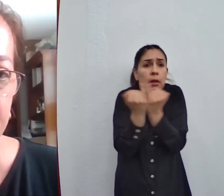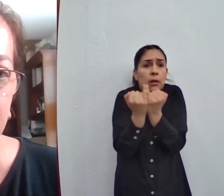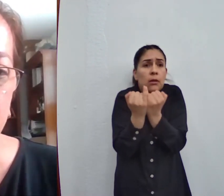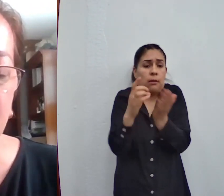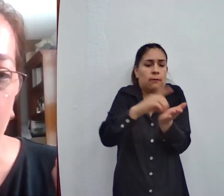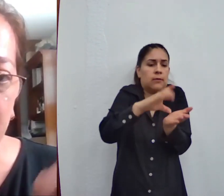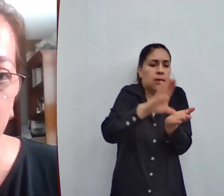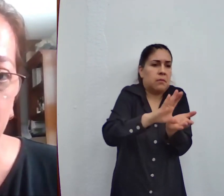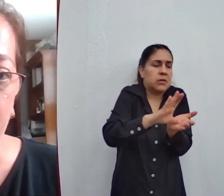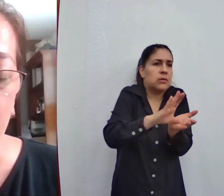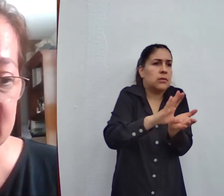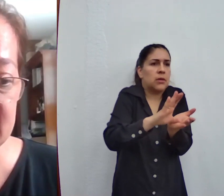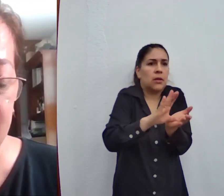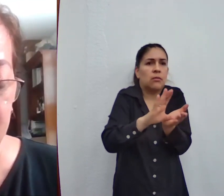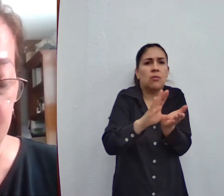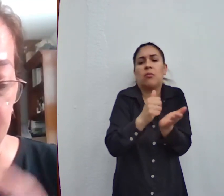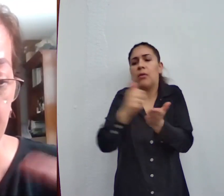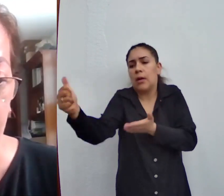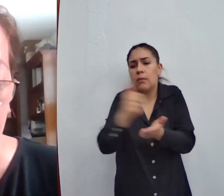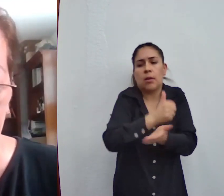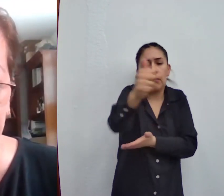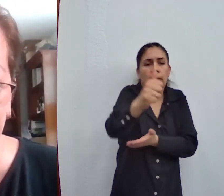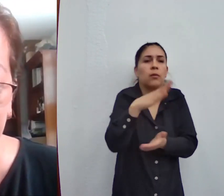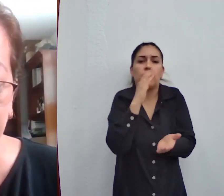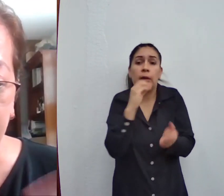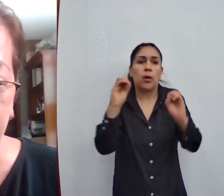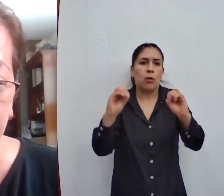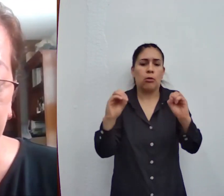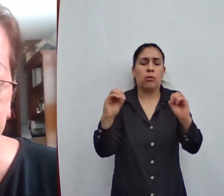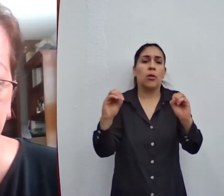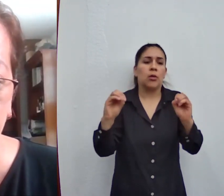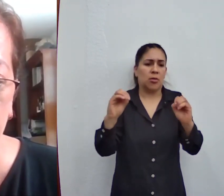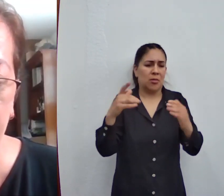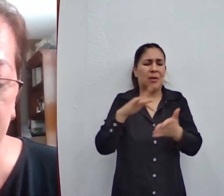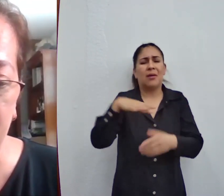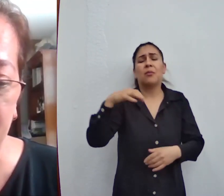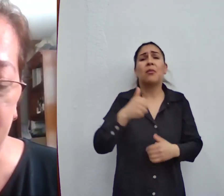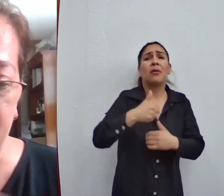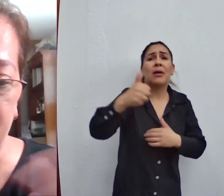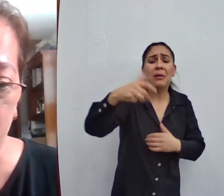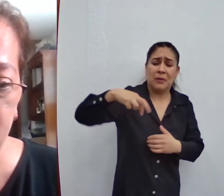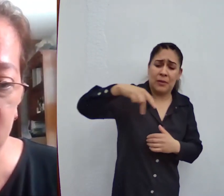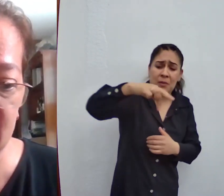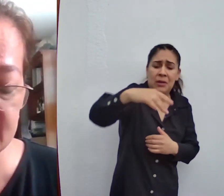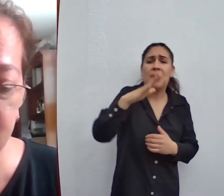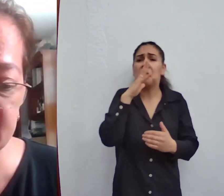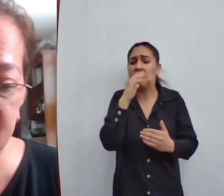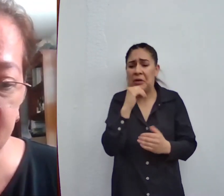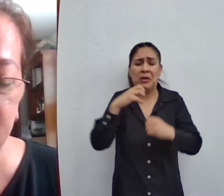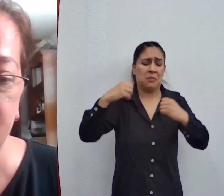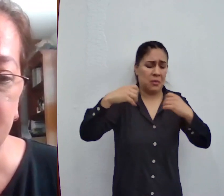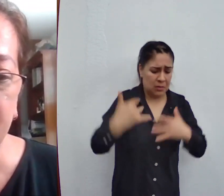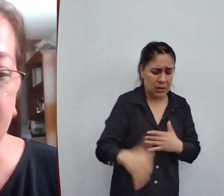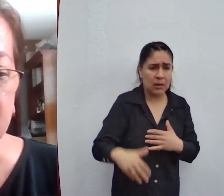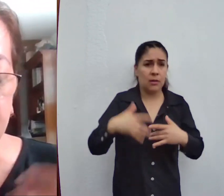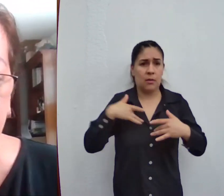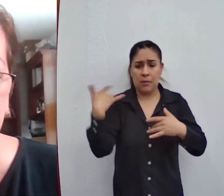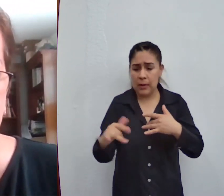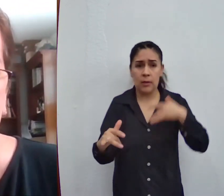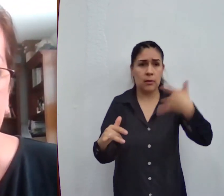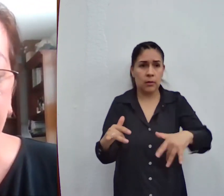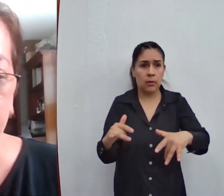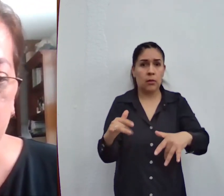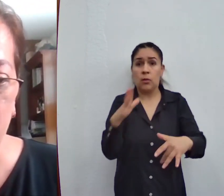O sea, que hubiera una parte del sistema por parte del Instituto para la Inclusión de la Discapacidad, que